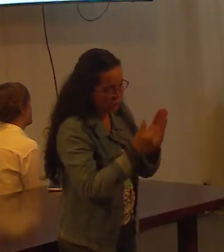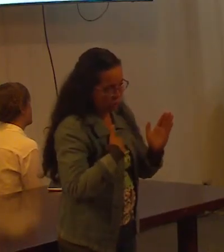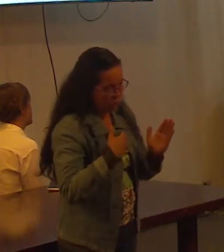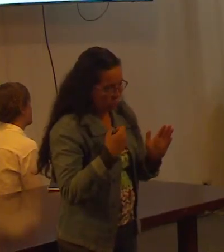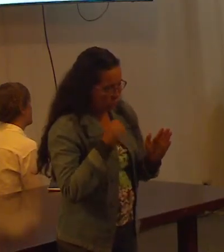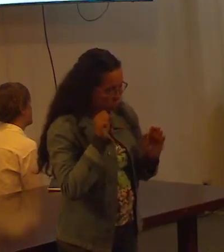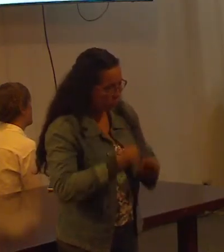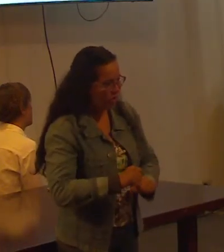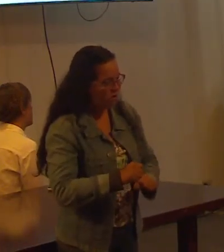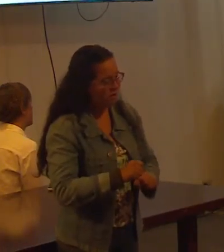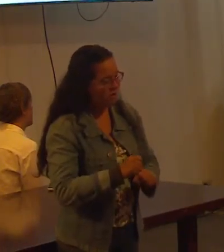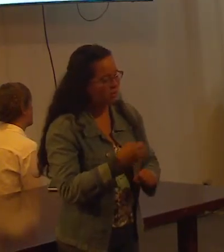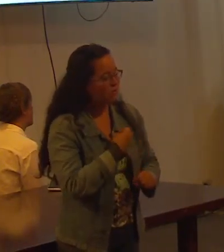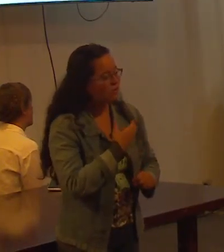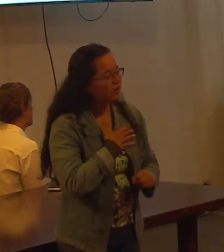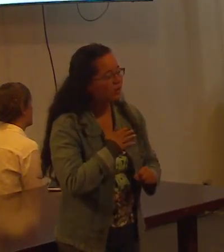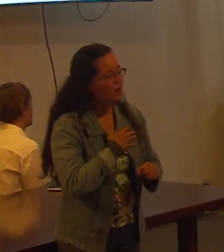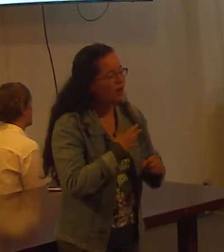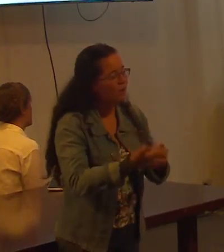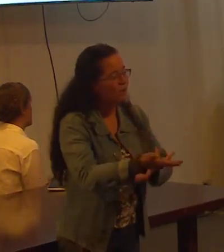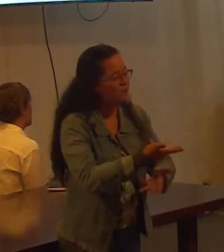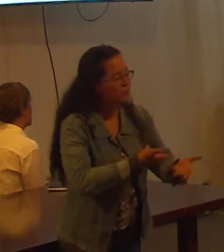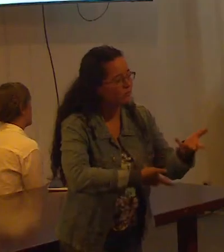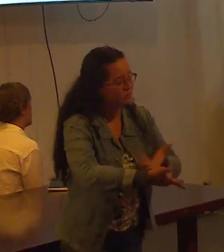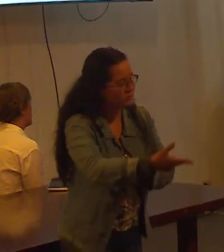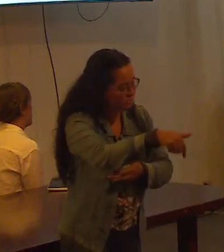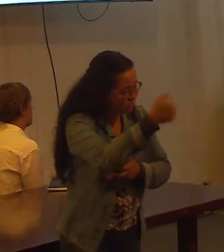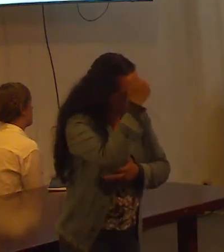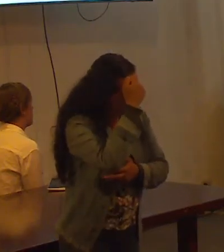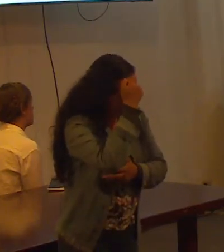la retroalimentación tanto de nuestras docentes asesoras